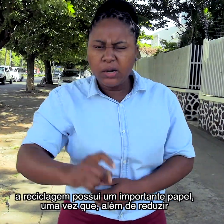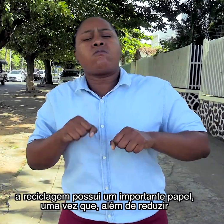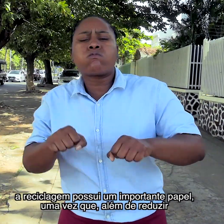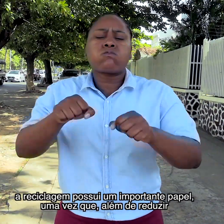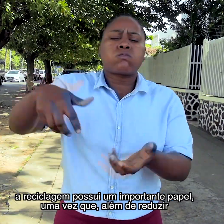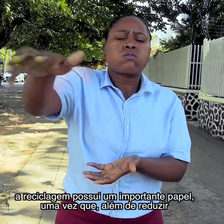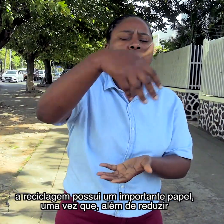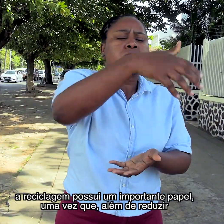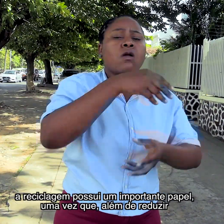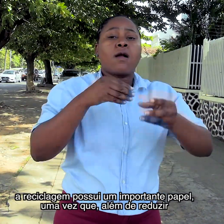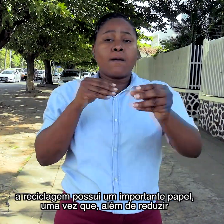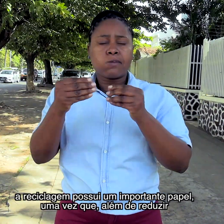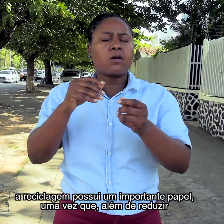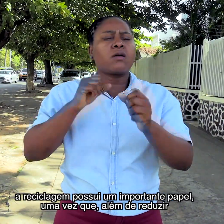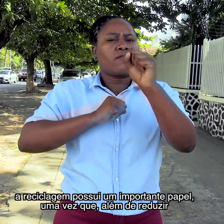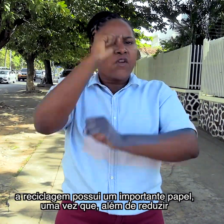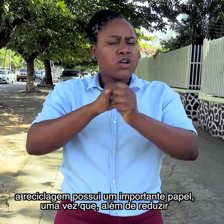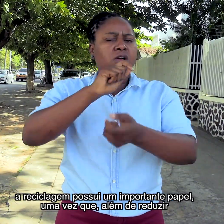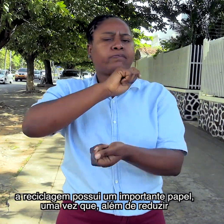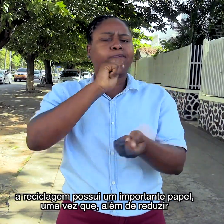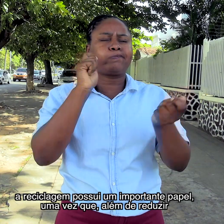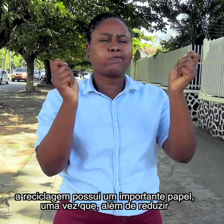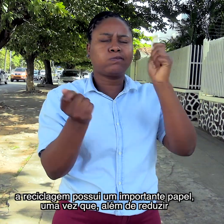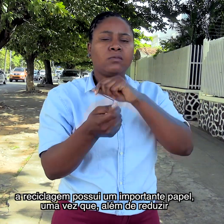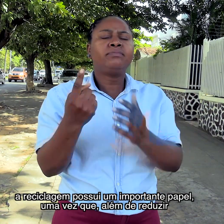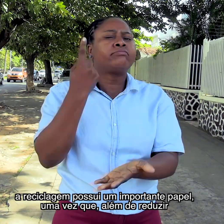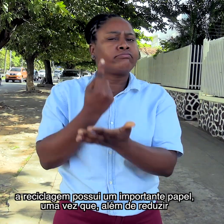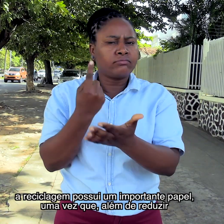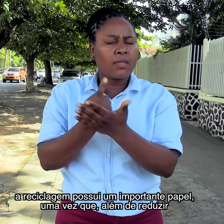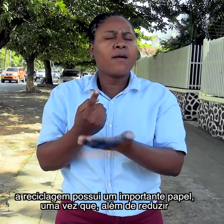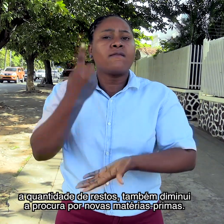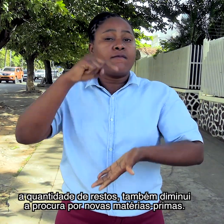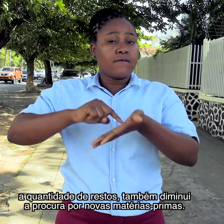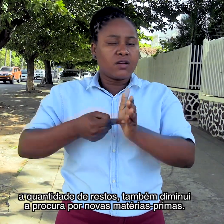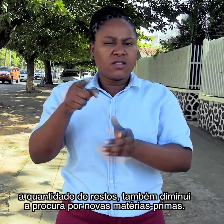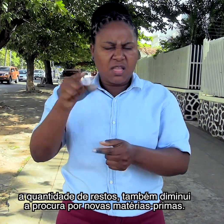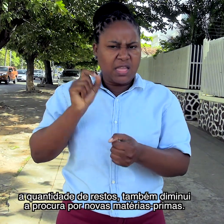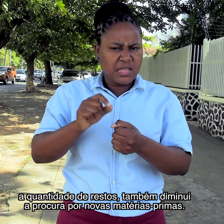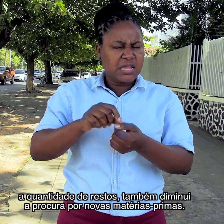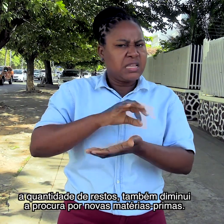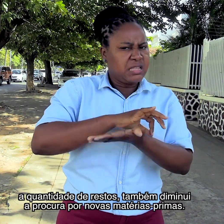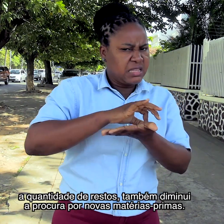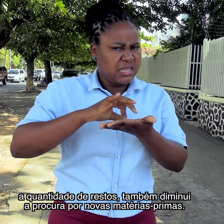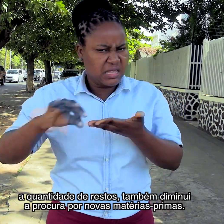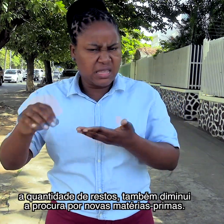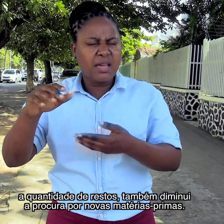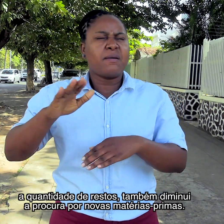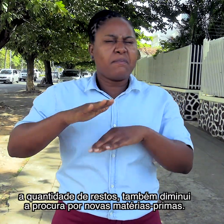A reciclagem possui um importante papel, uma vez que, além de reduzir a quantidade de restos, também diminui a procura por